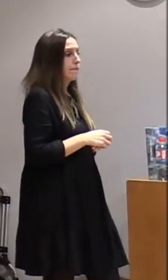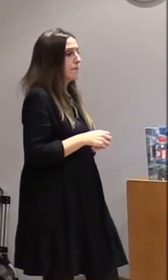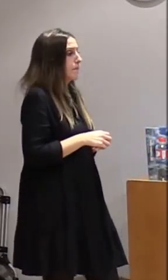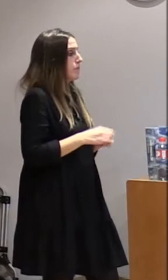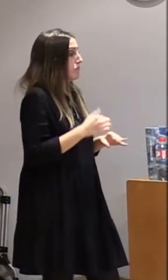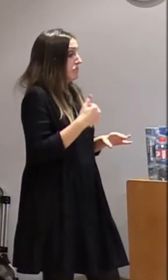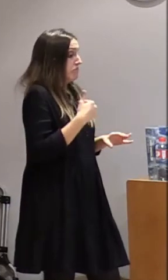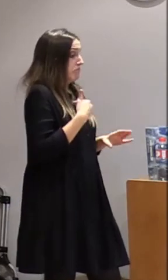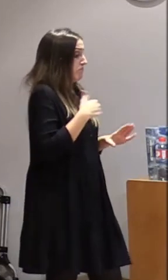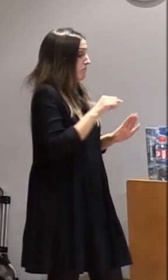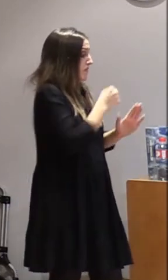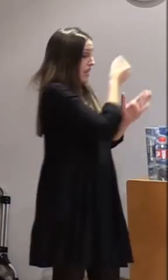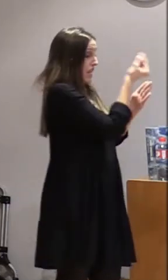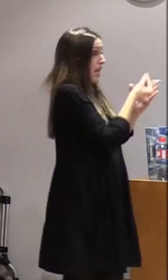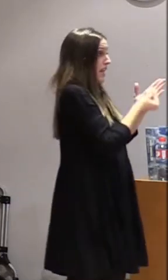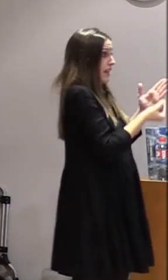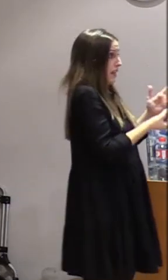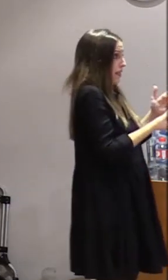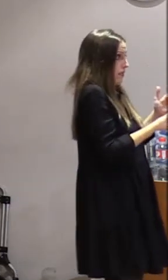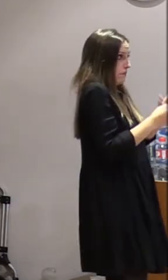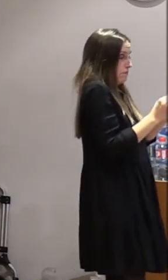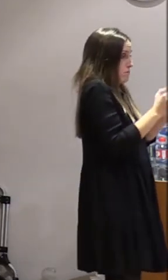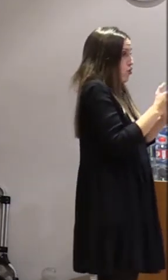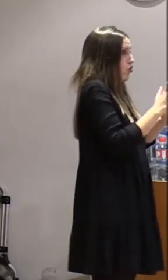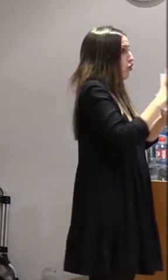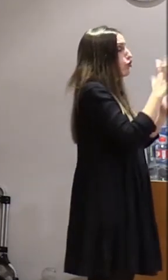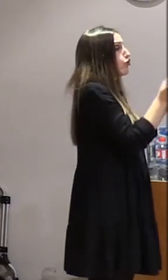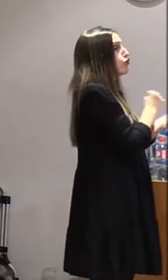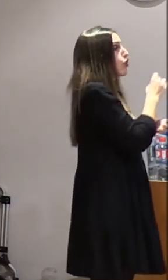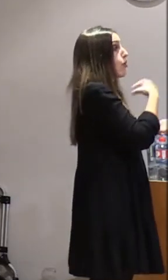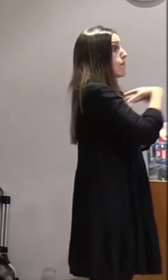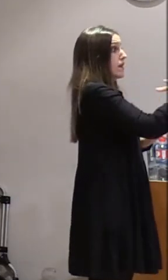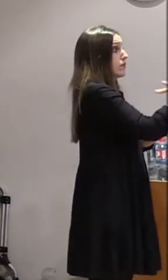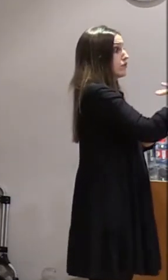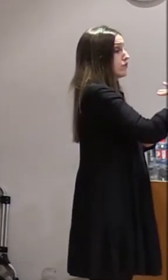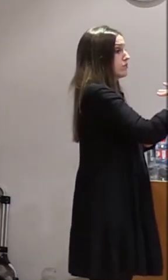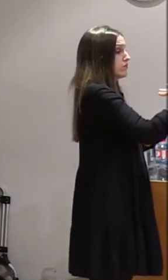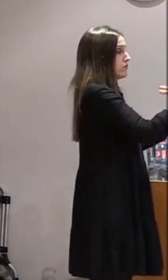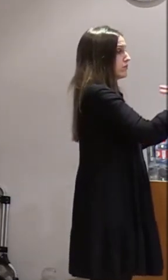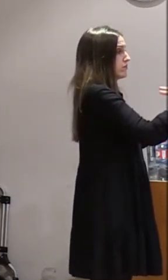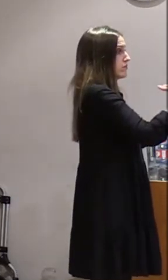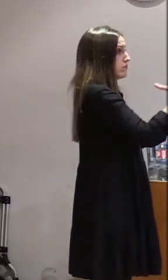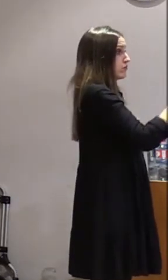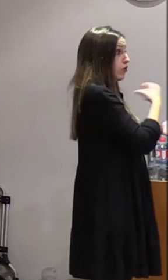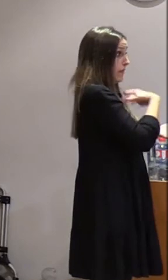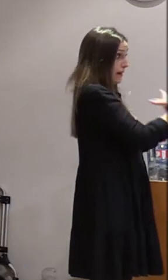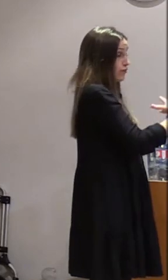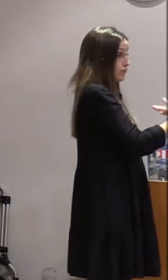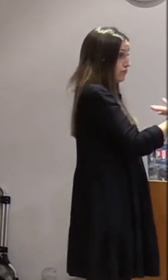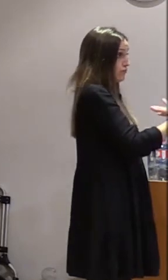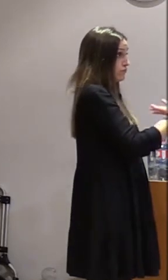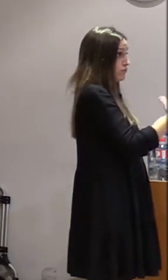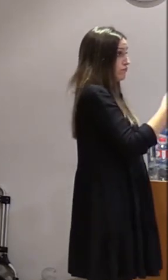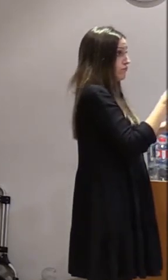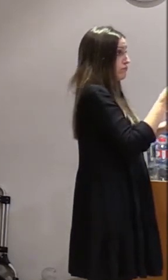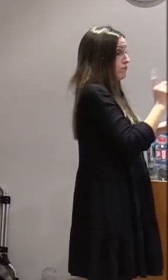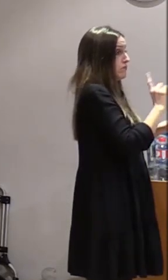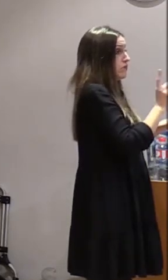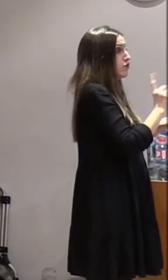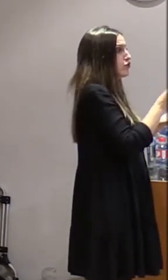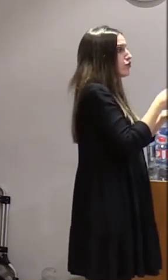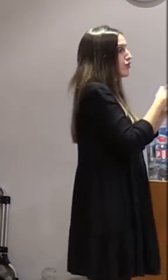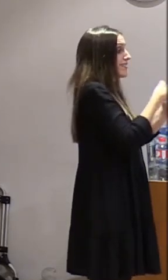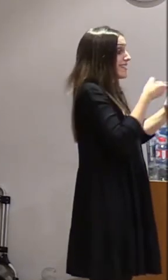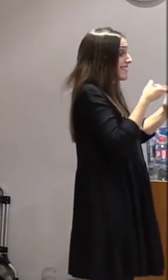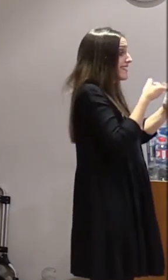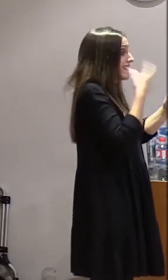No toca prácticamente lienzo, está en color blanco, lo pinta en blanco. No quita realismo